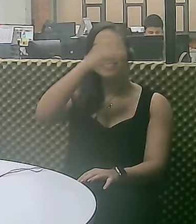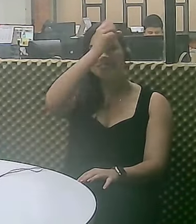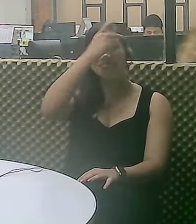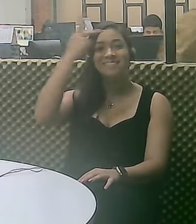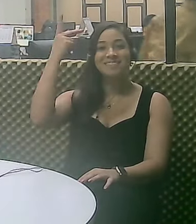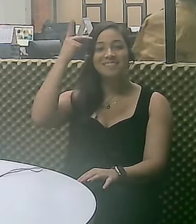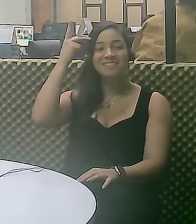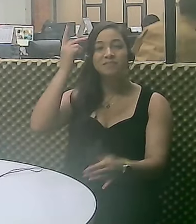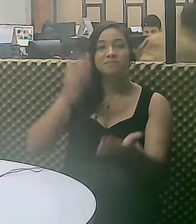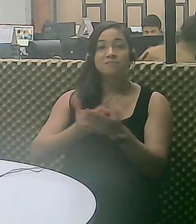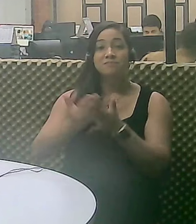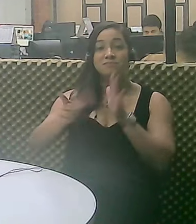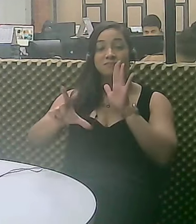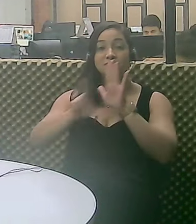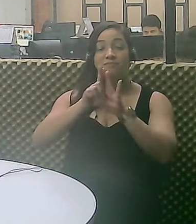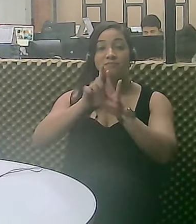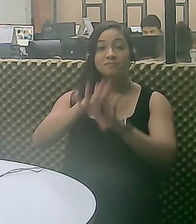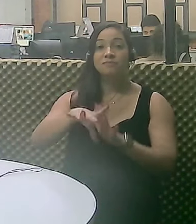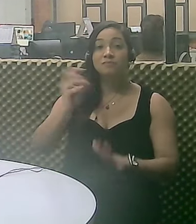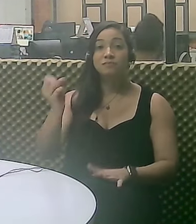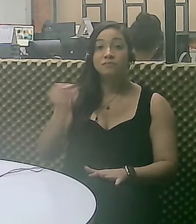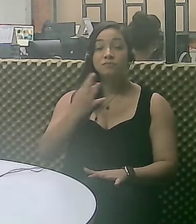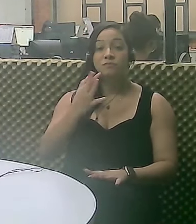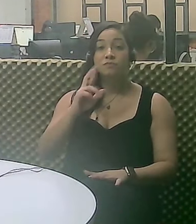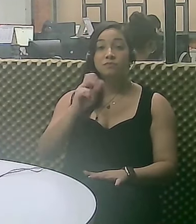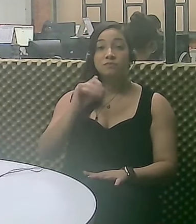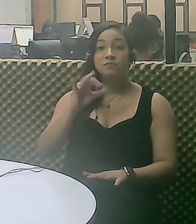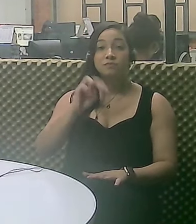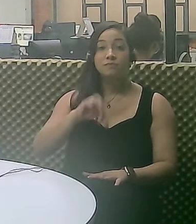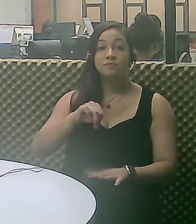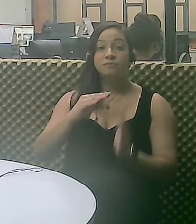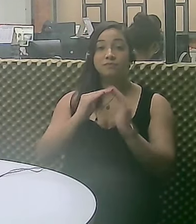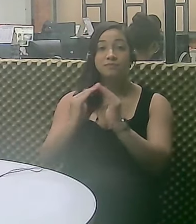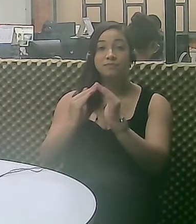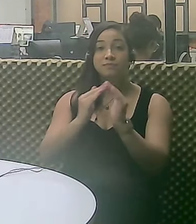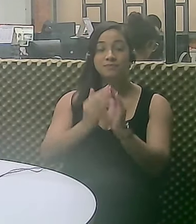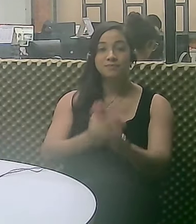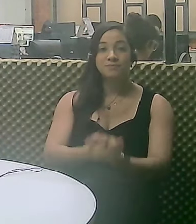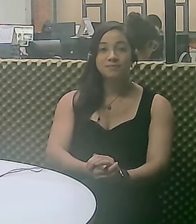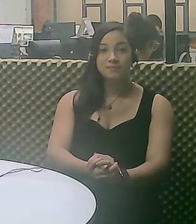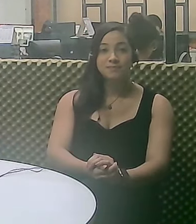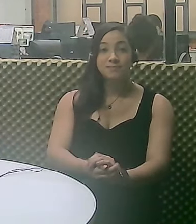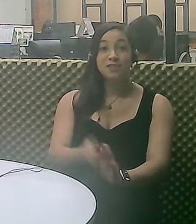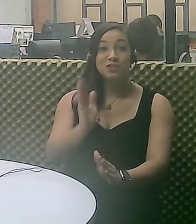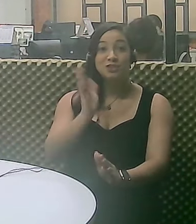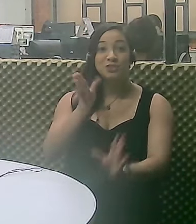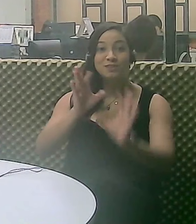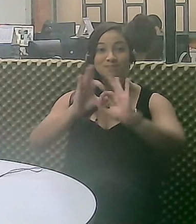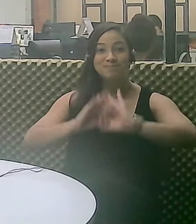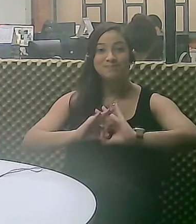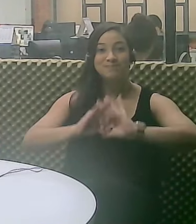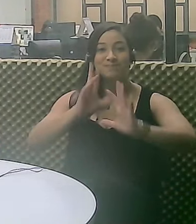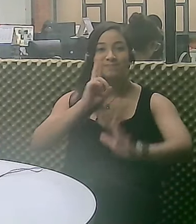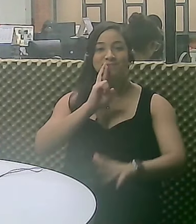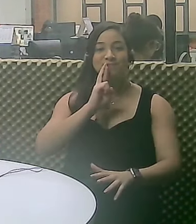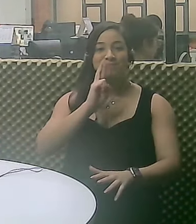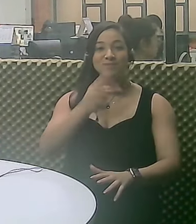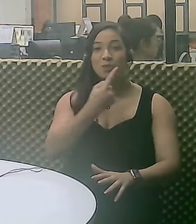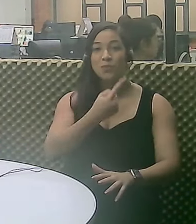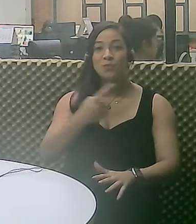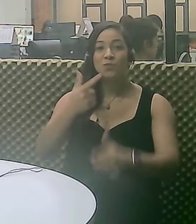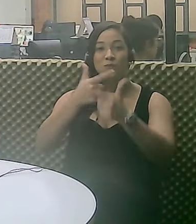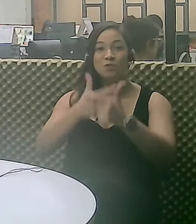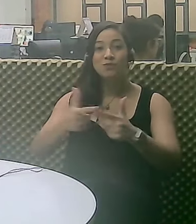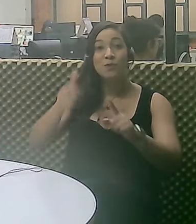Prefeitura sanciona lei que institui novo refim habitacional. Já está disponível o resultado do último